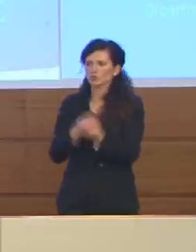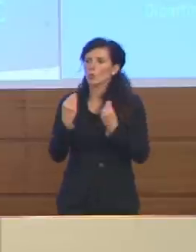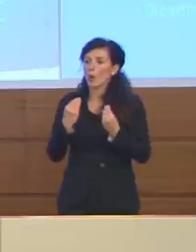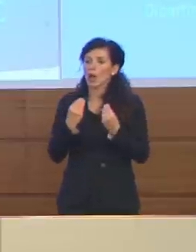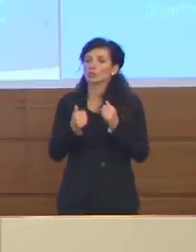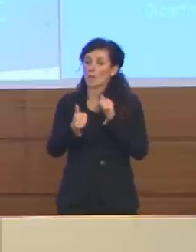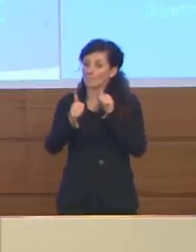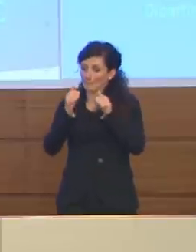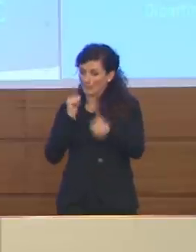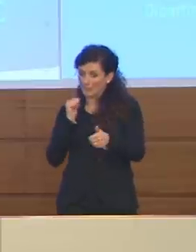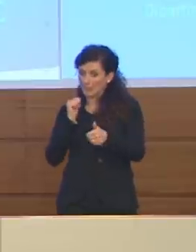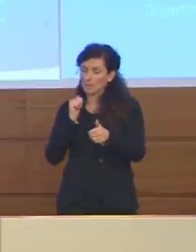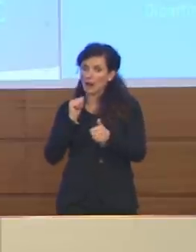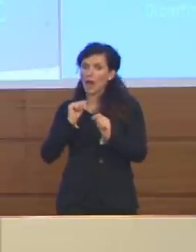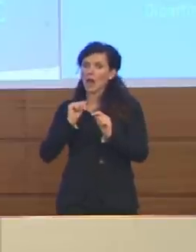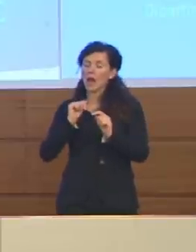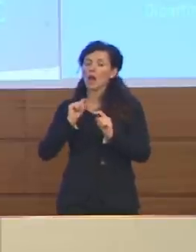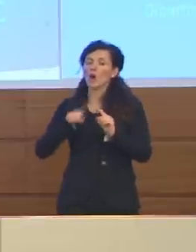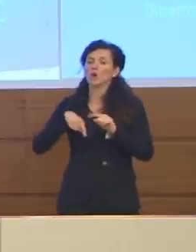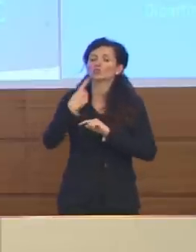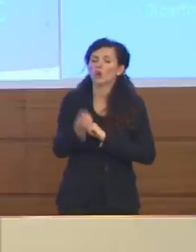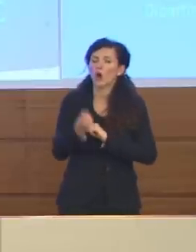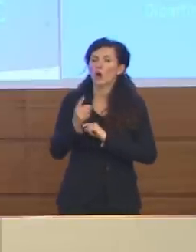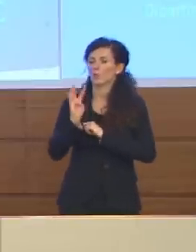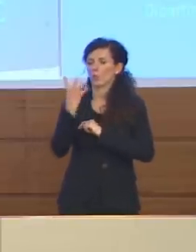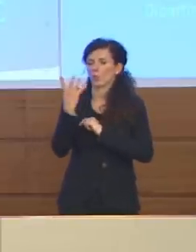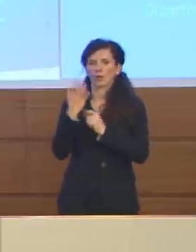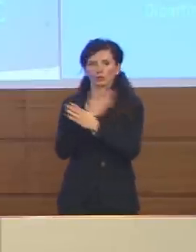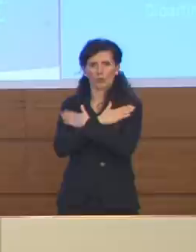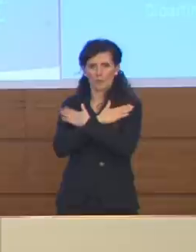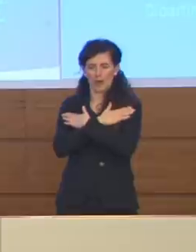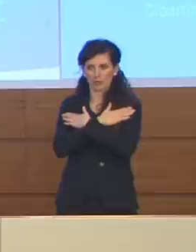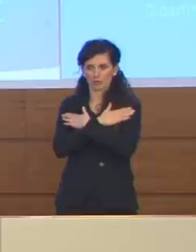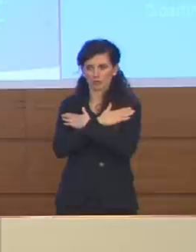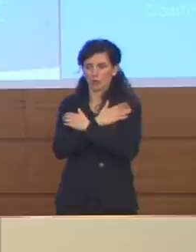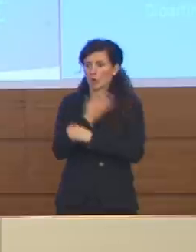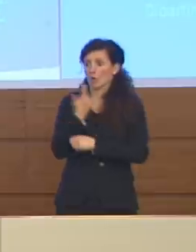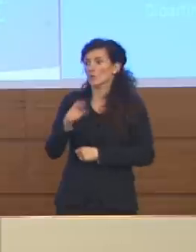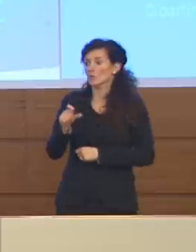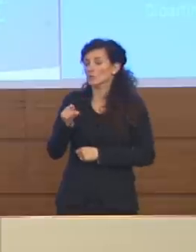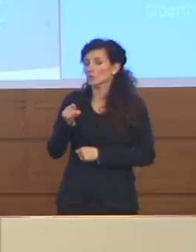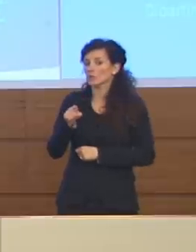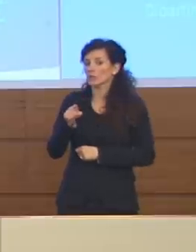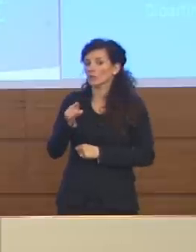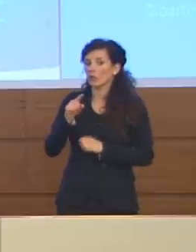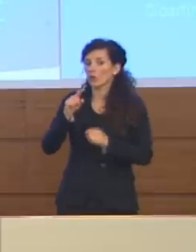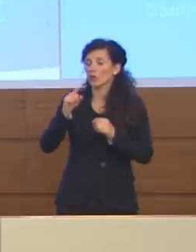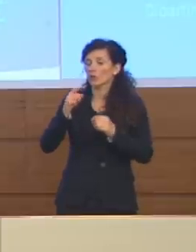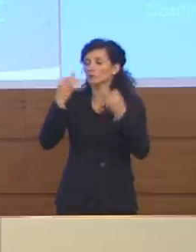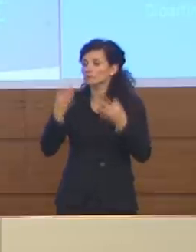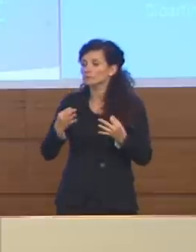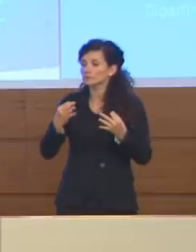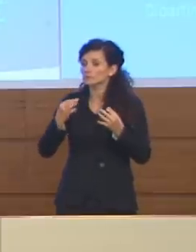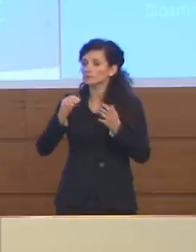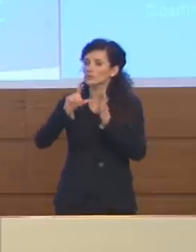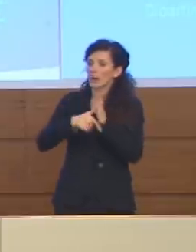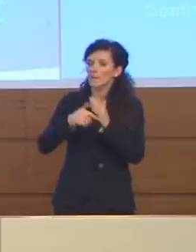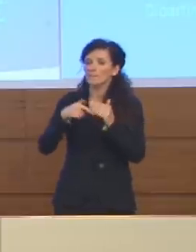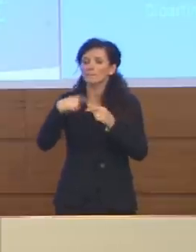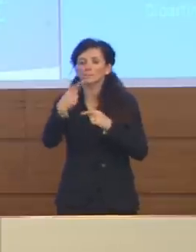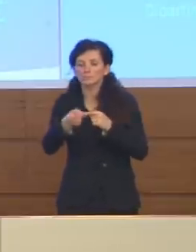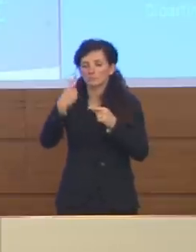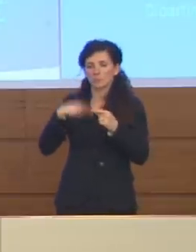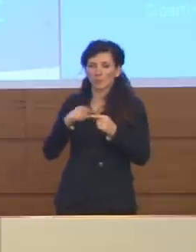il 4 maggio perché mi sembra che il timing non sia indifferente e poi per quanto